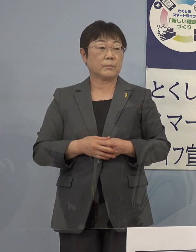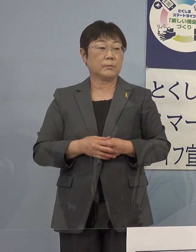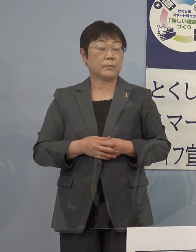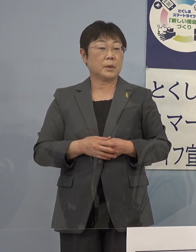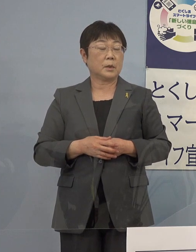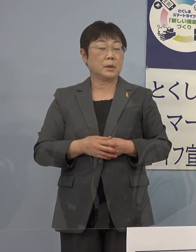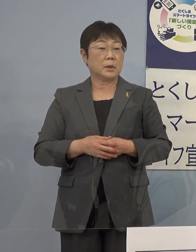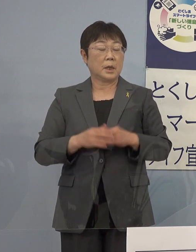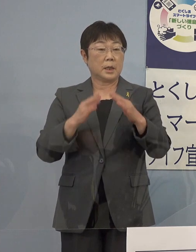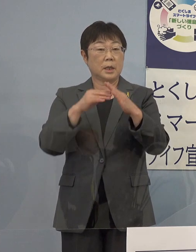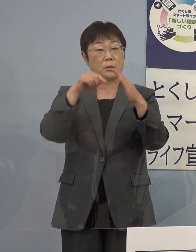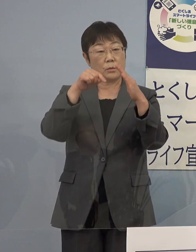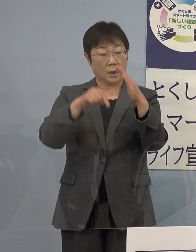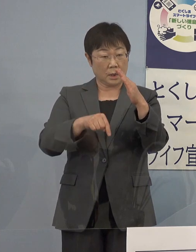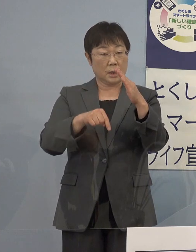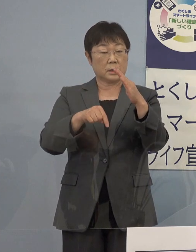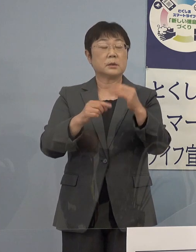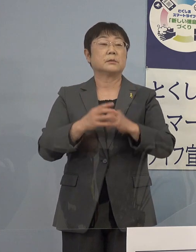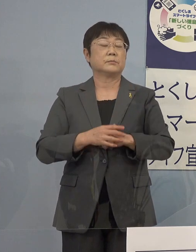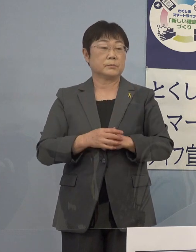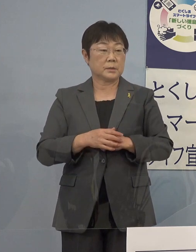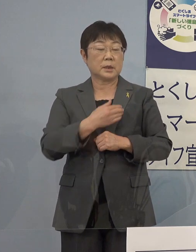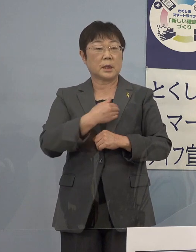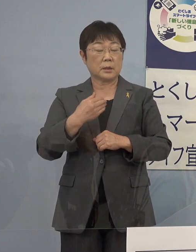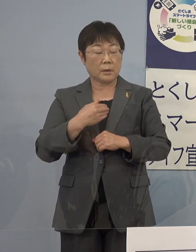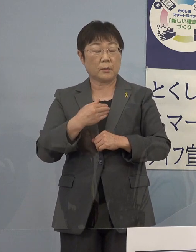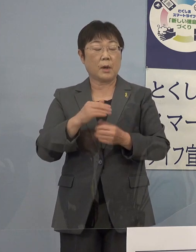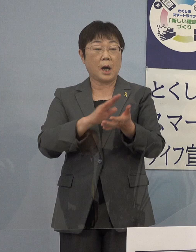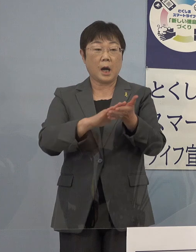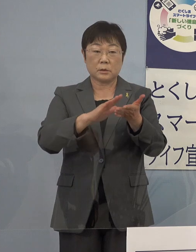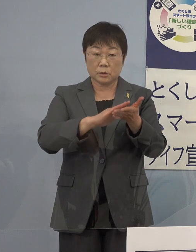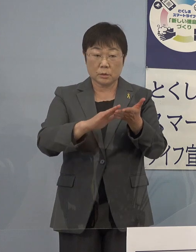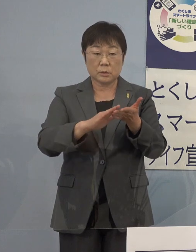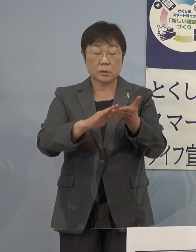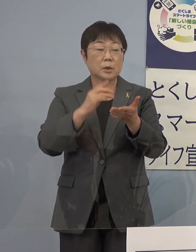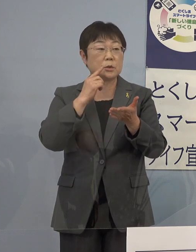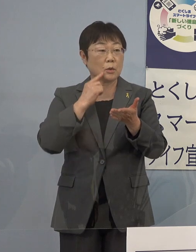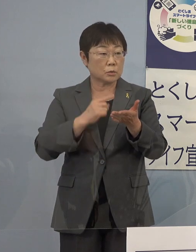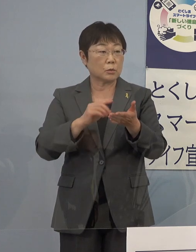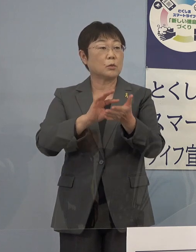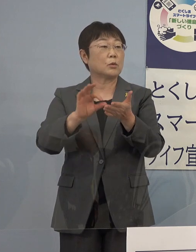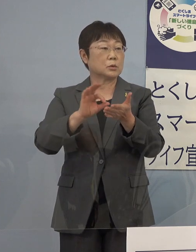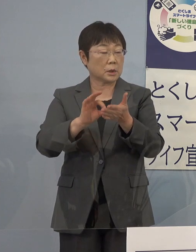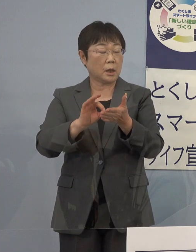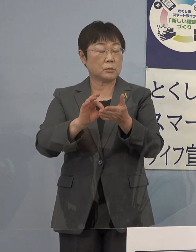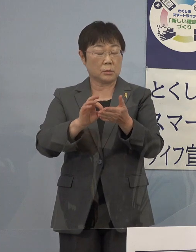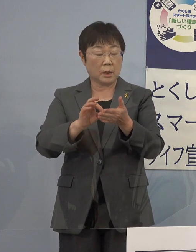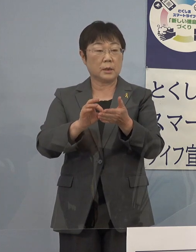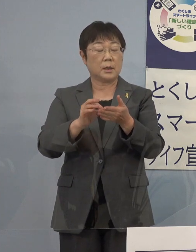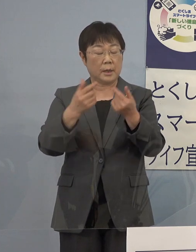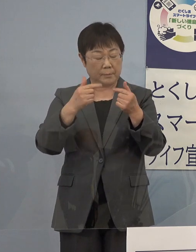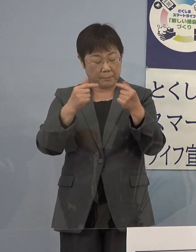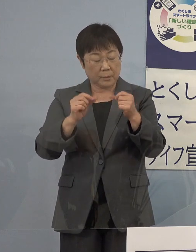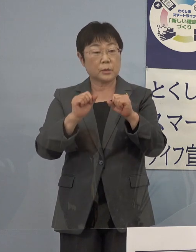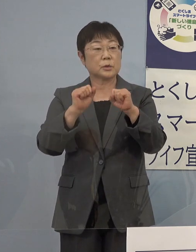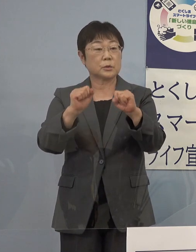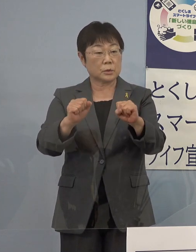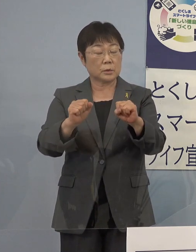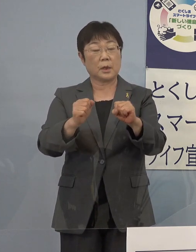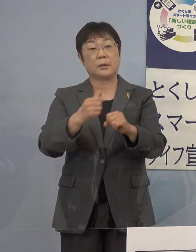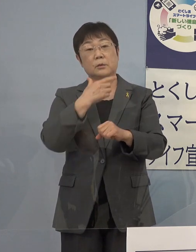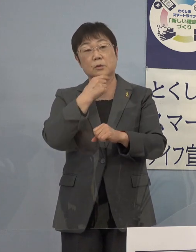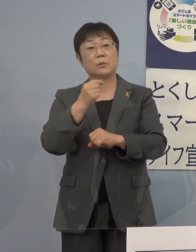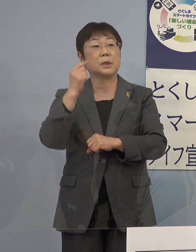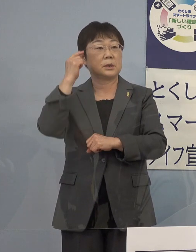まあ、そうした意味で家の中でもなるべくアルコール消毒、こうしたものはこまめにやっていただくのが望まし